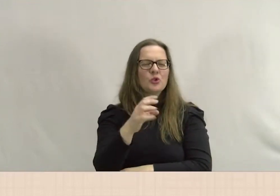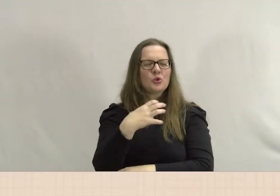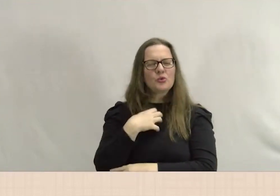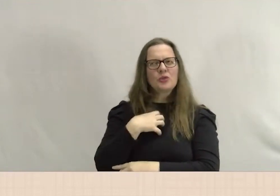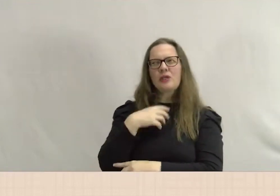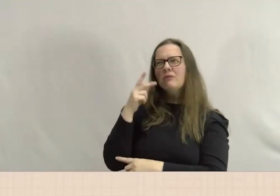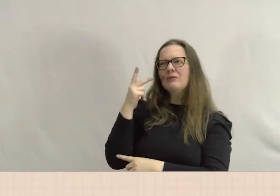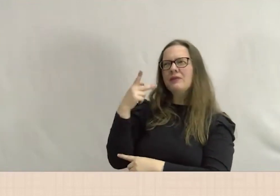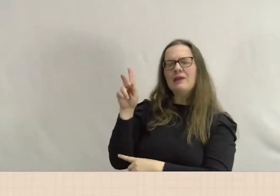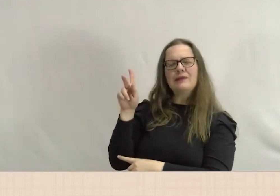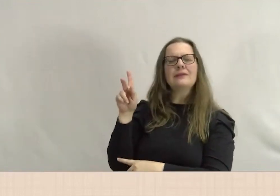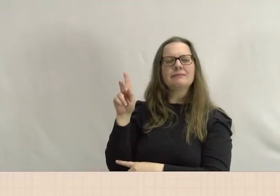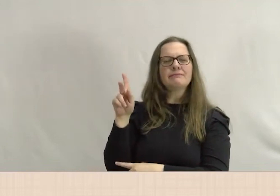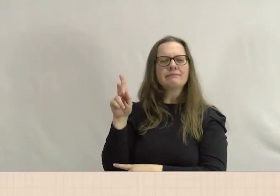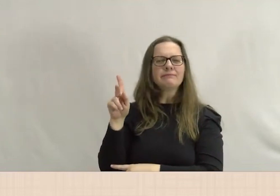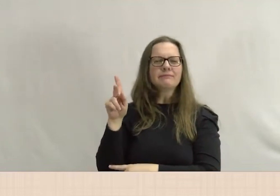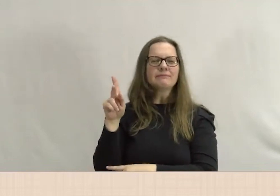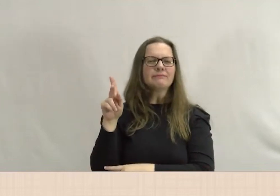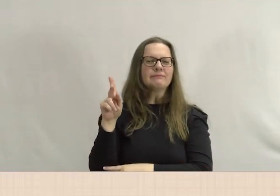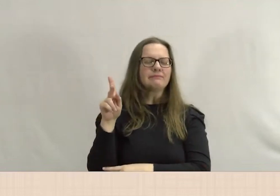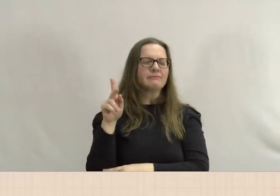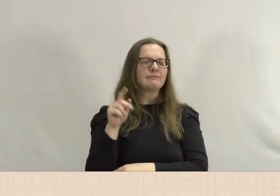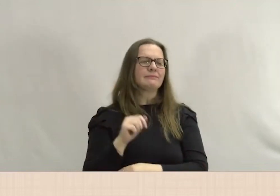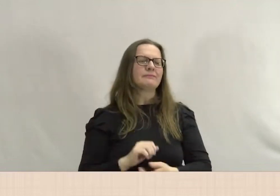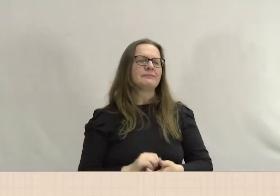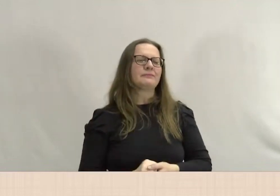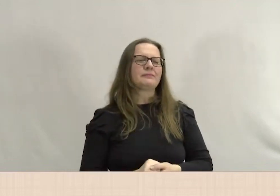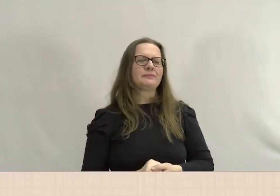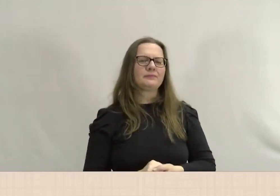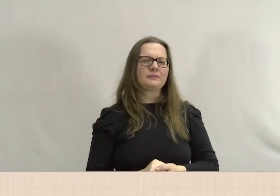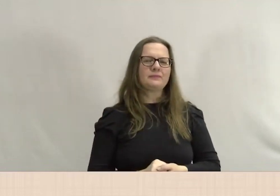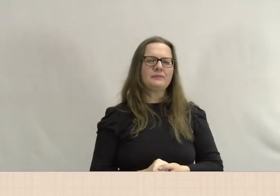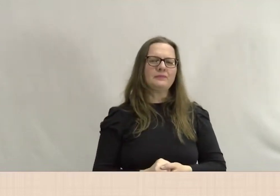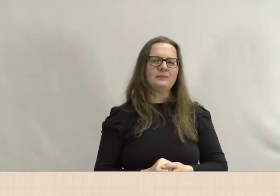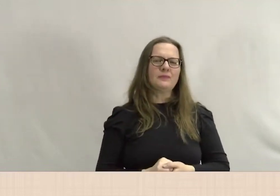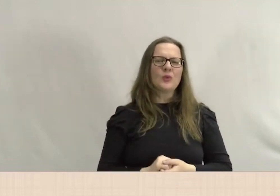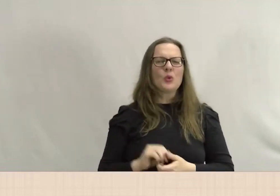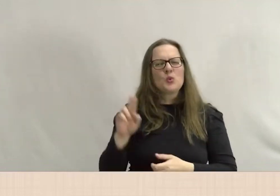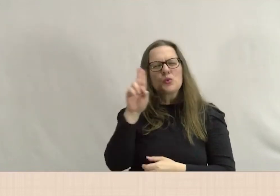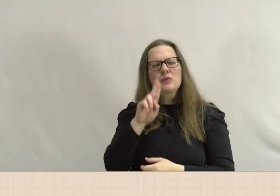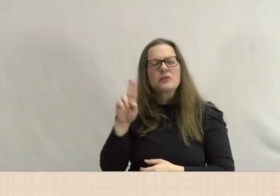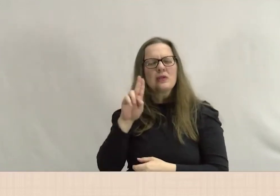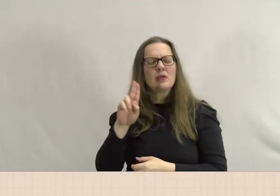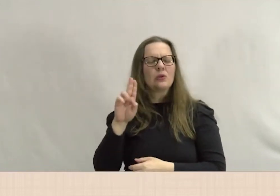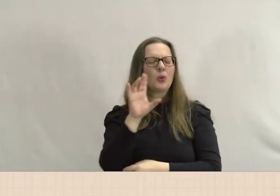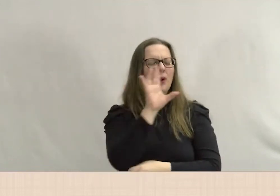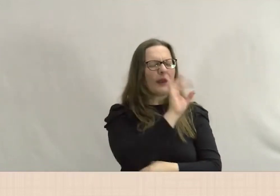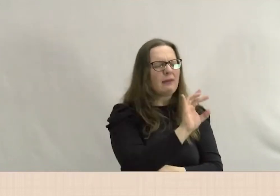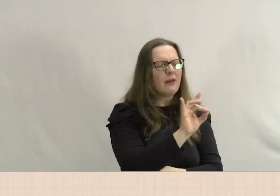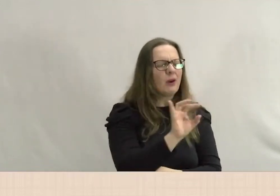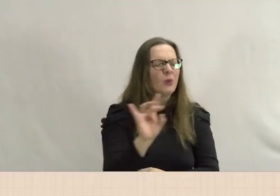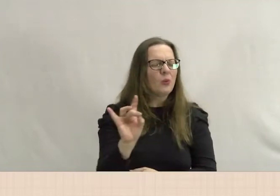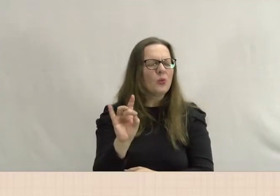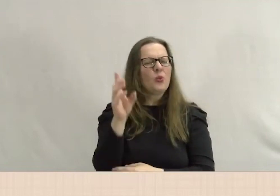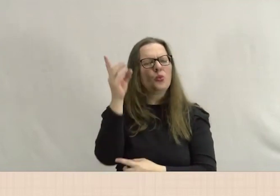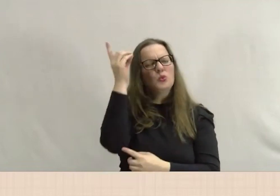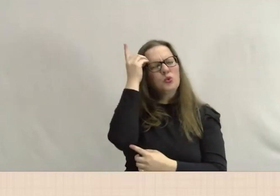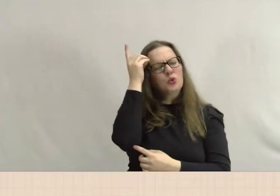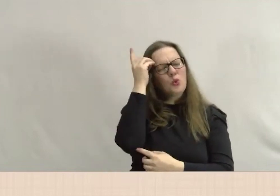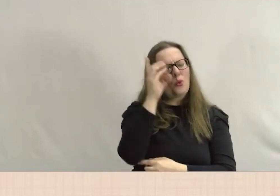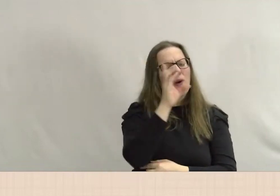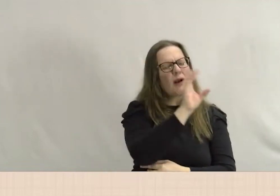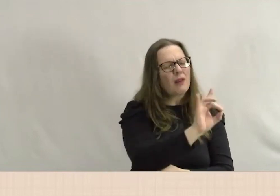corpo, colocando cada membro, colocando cada um de vocês numa função, num lugar, ou não é?